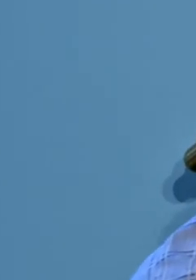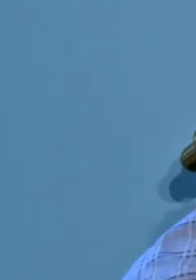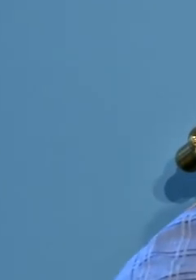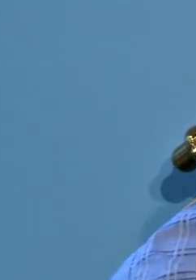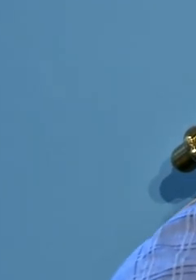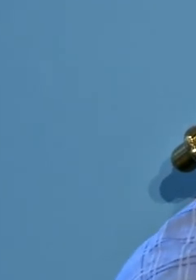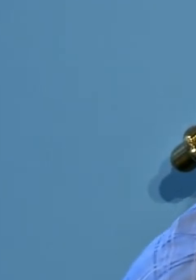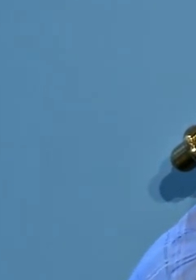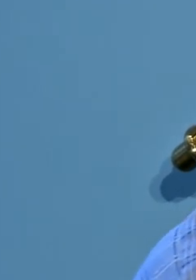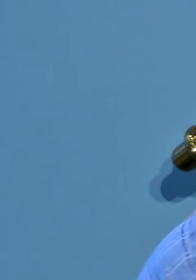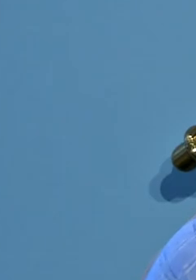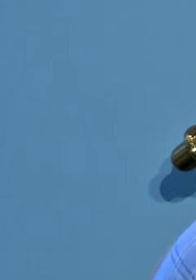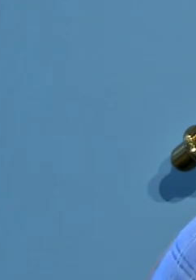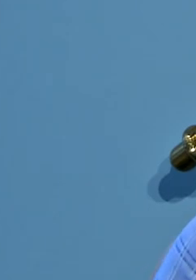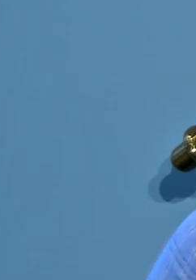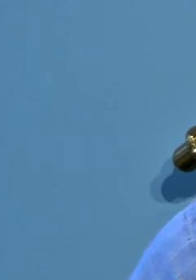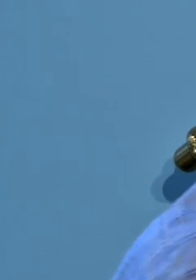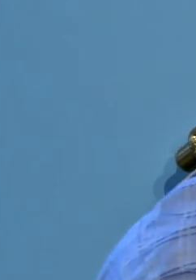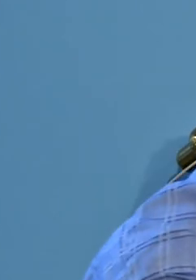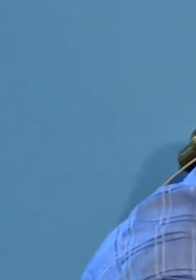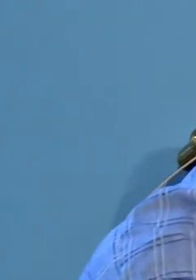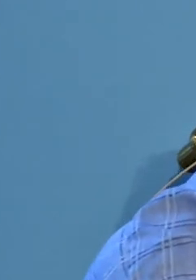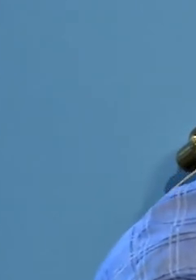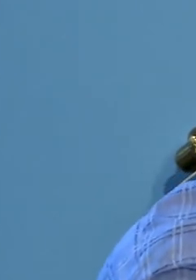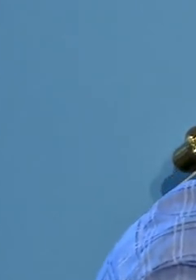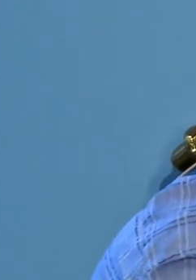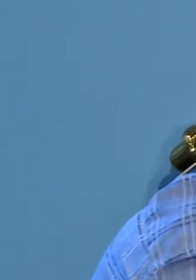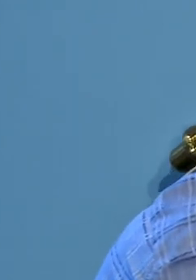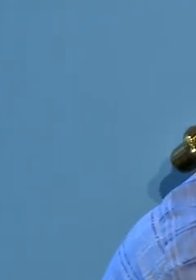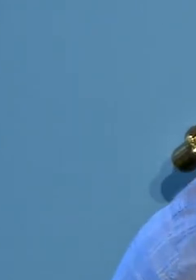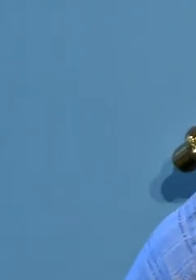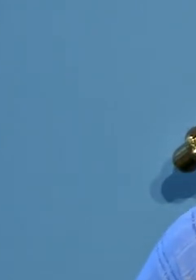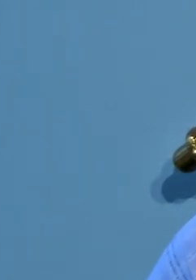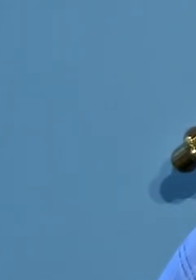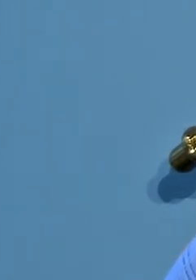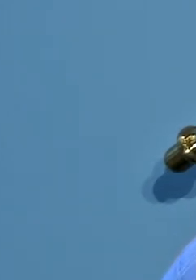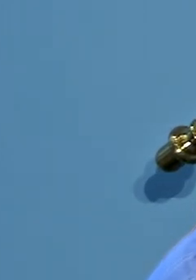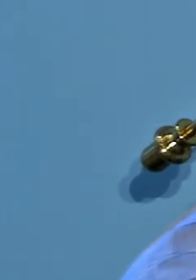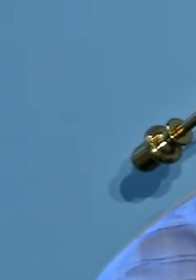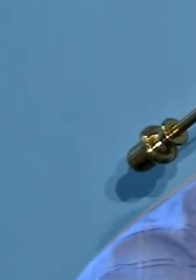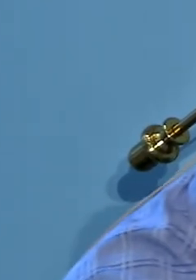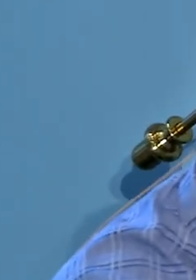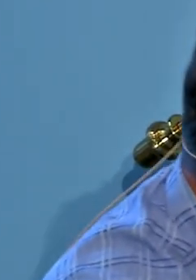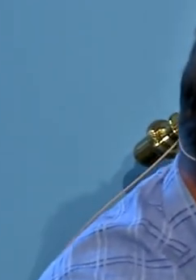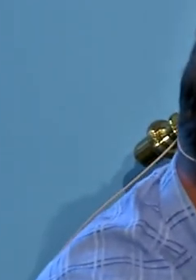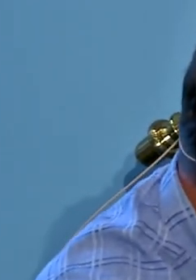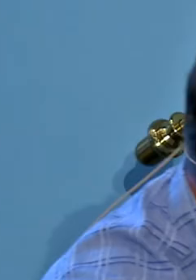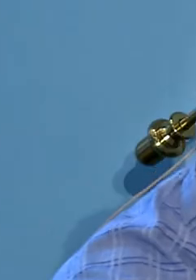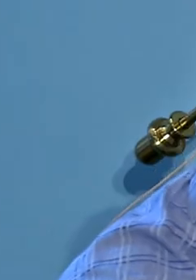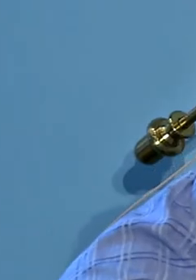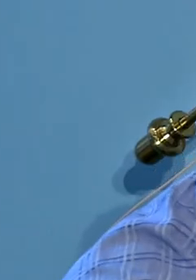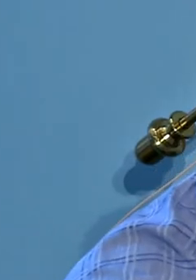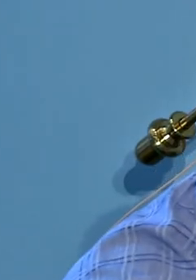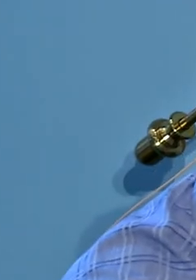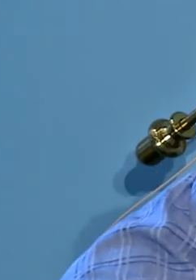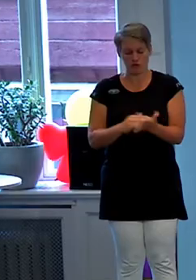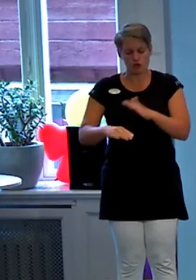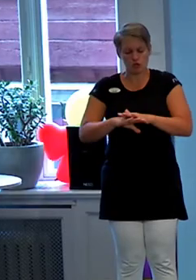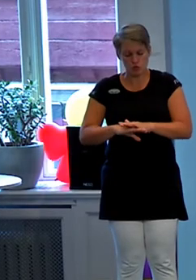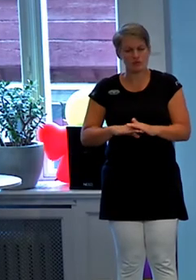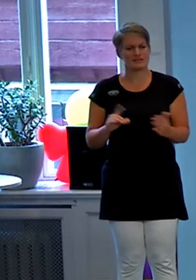Vilken är den kloka riktning? Vad är det vi ska betona? För vi har precis haft val, vi har regioner. Varifrån kommer kraften om vi ska tänka